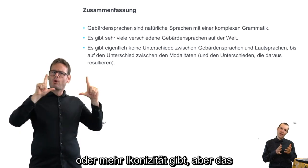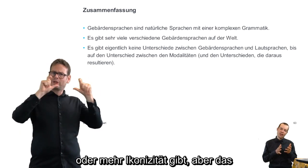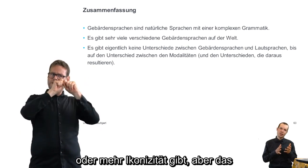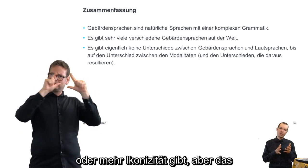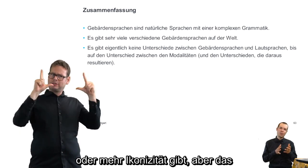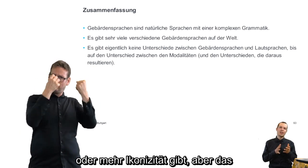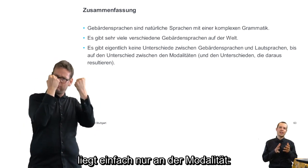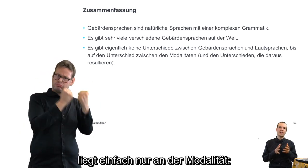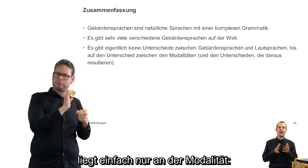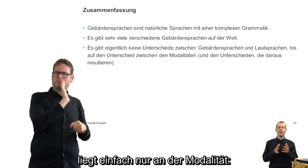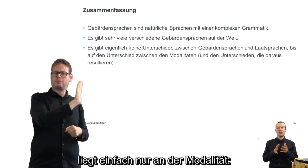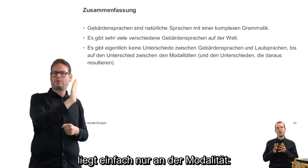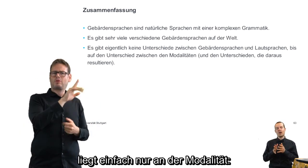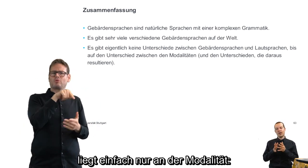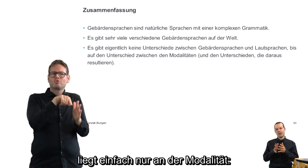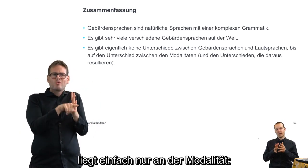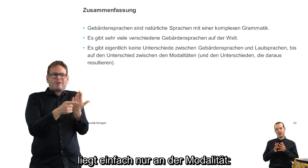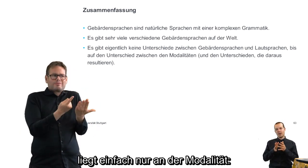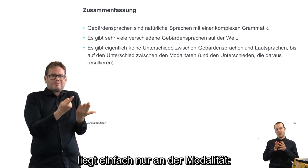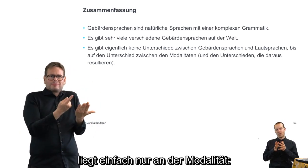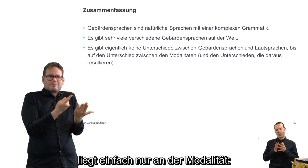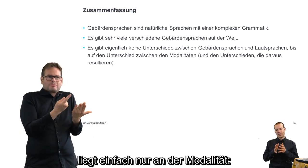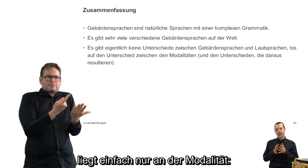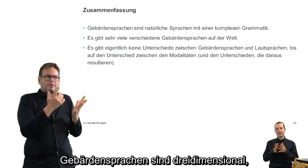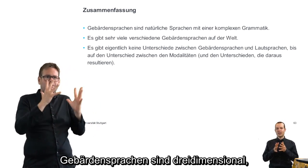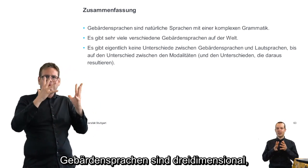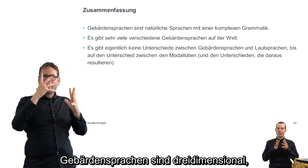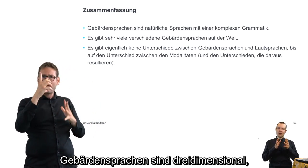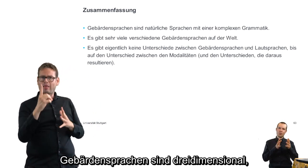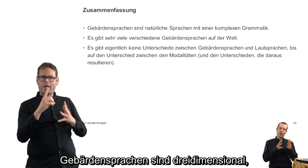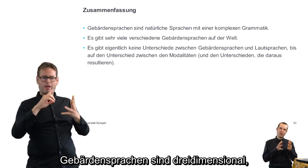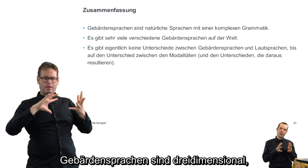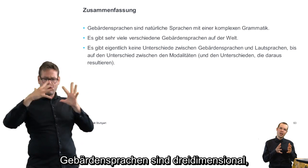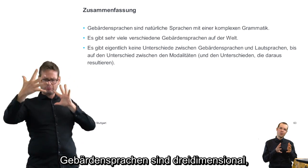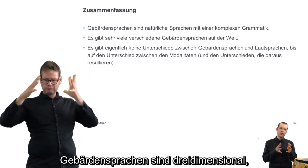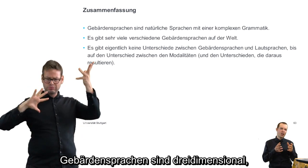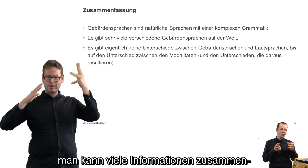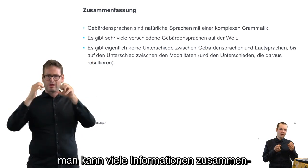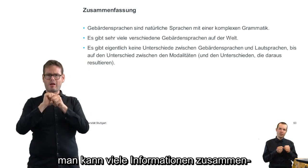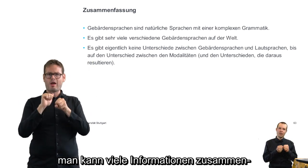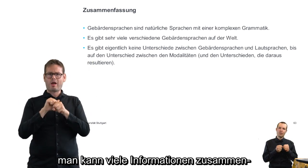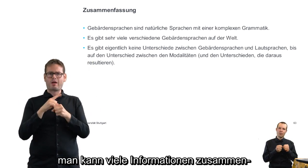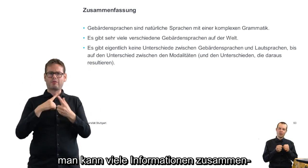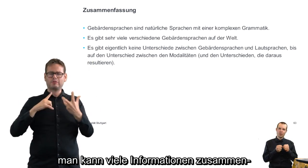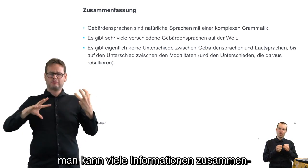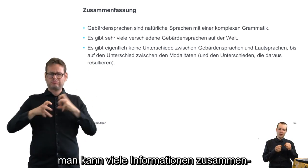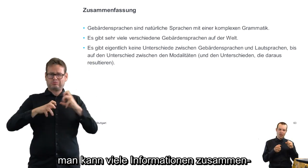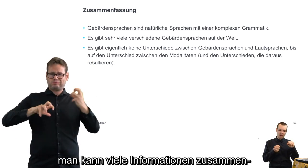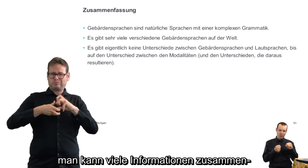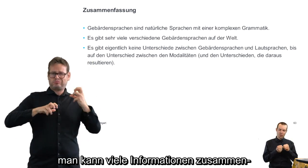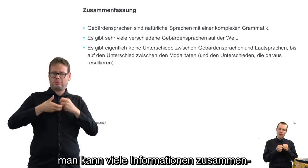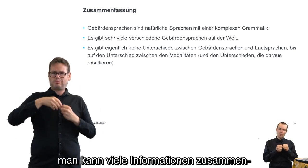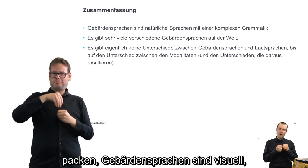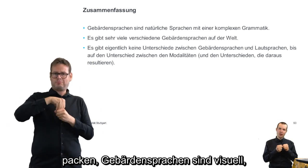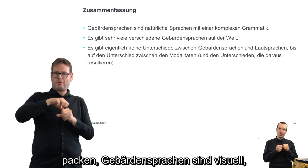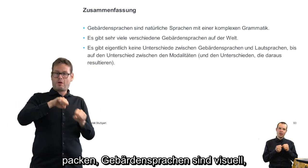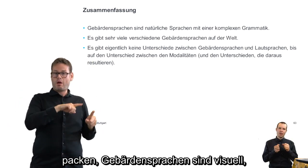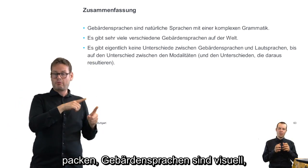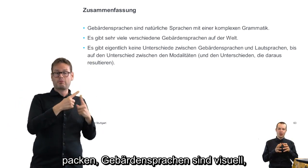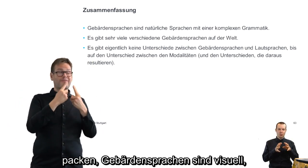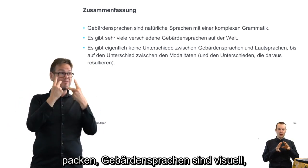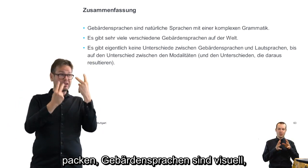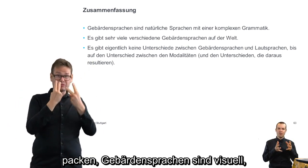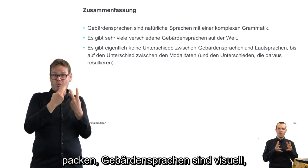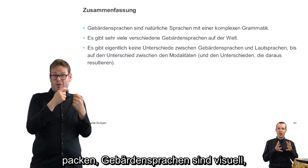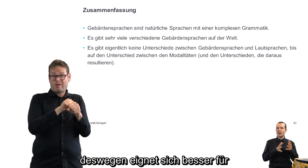Ikonizität gibt aber das liegt einfach nur an der Modalität Gebärdensprachen sind dreidimensional man kann viel Information zusammenpacken